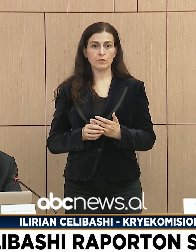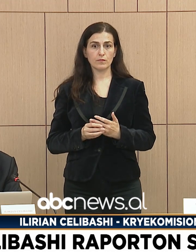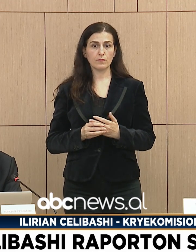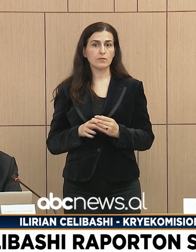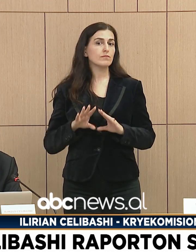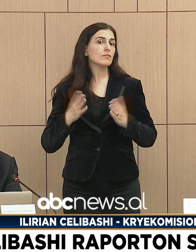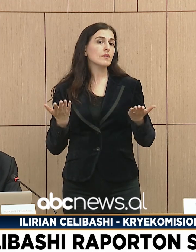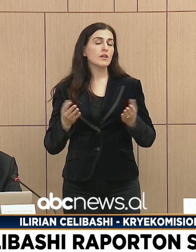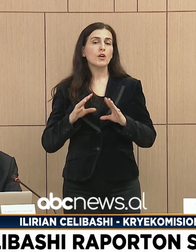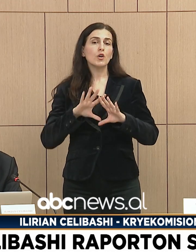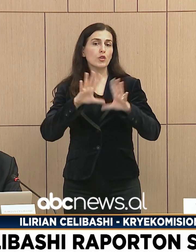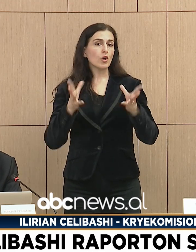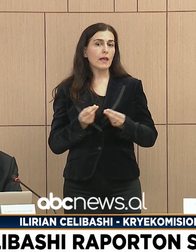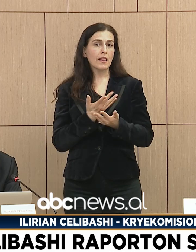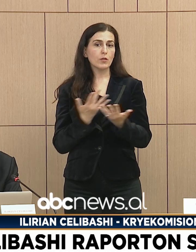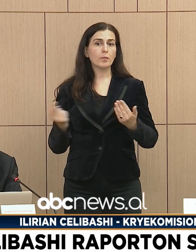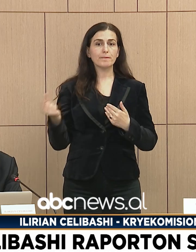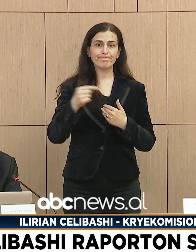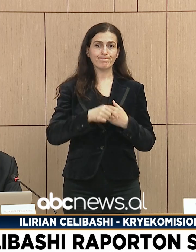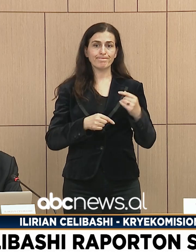Kjo është pjesëmarja.